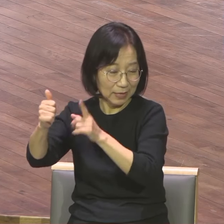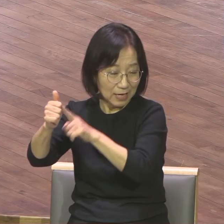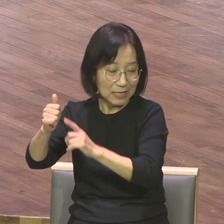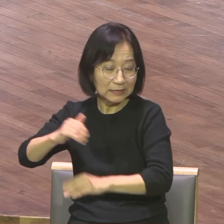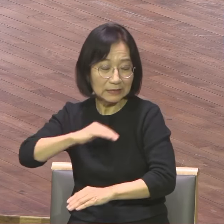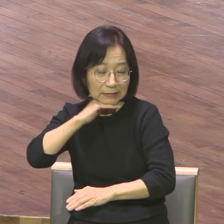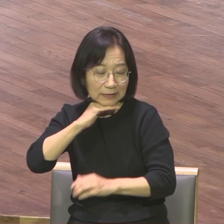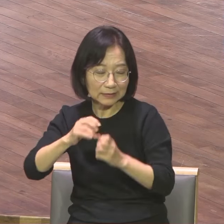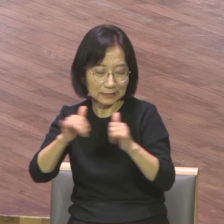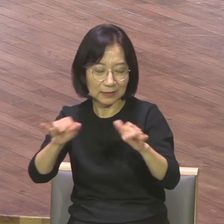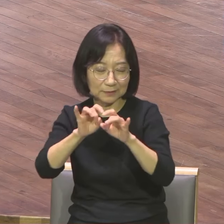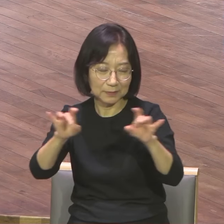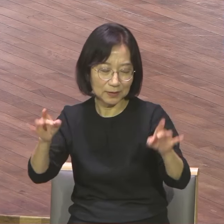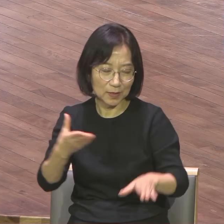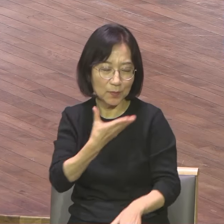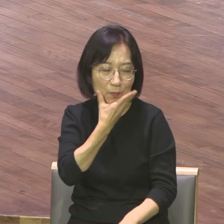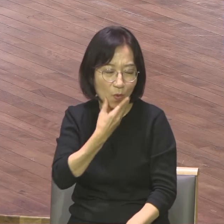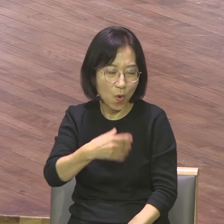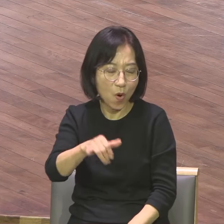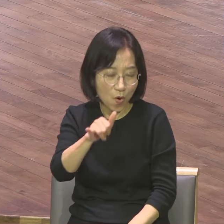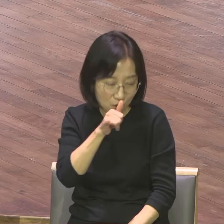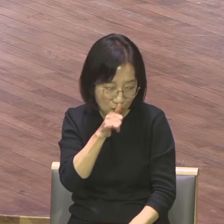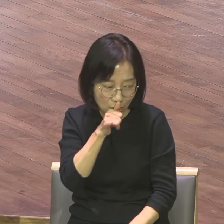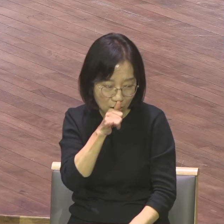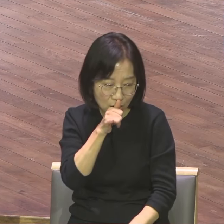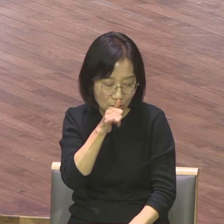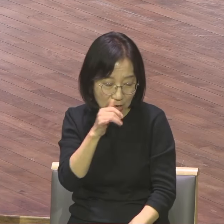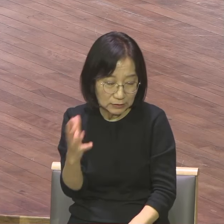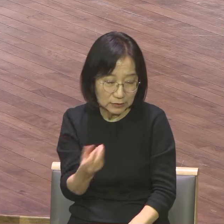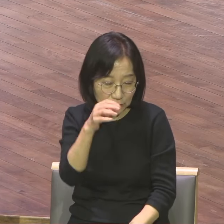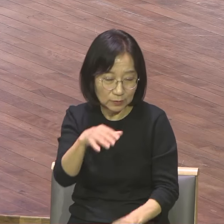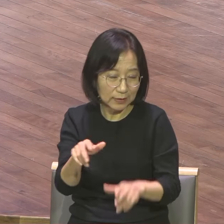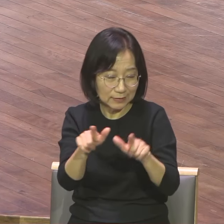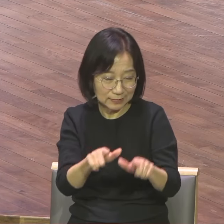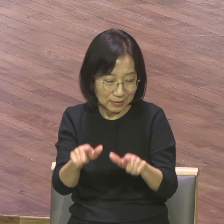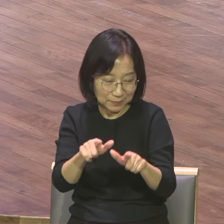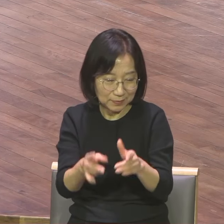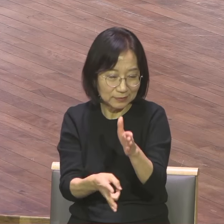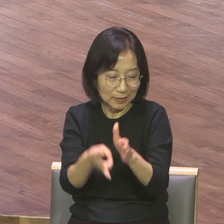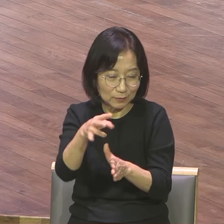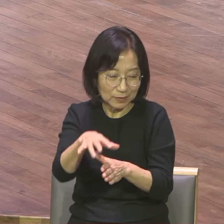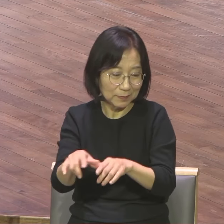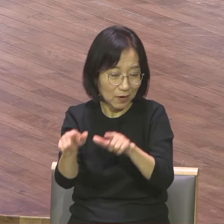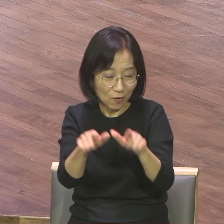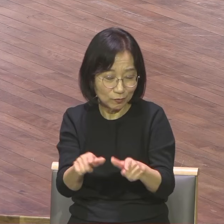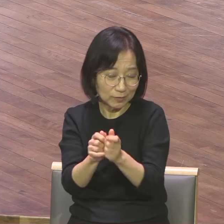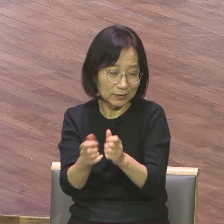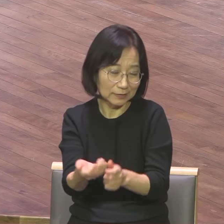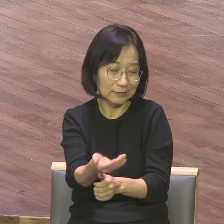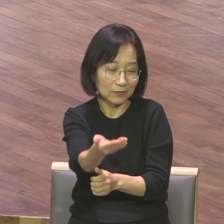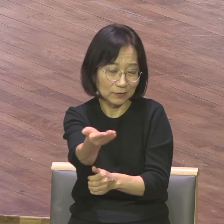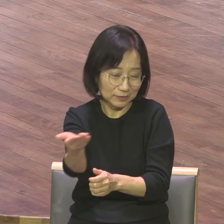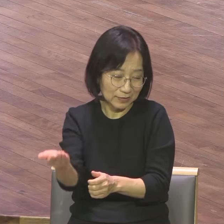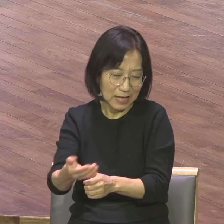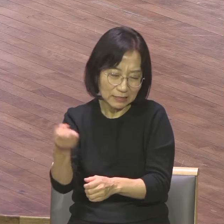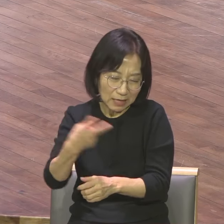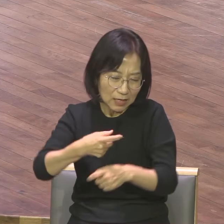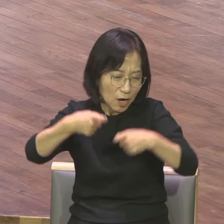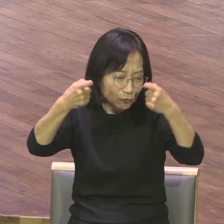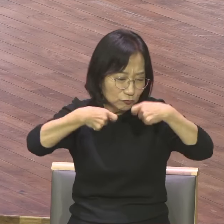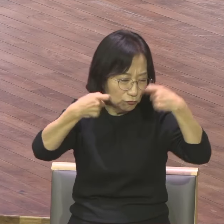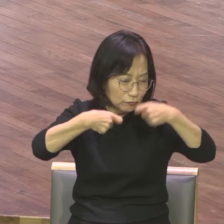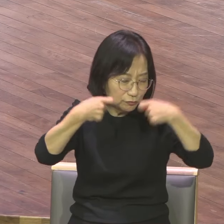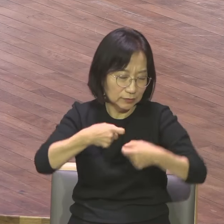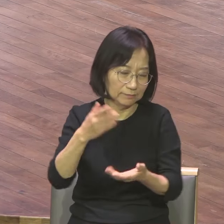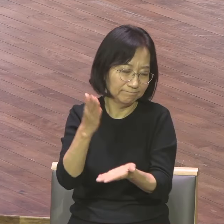하나님이심이라. 그를 기다리는 자마다 복이 있도다. 시온에 거주하며 예루살렘에 거주하는 백성아,